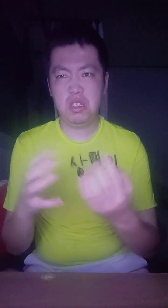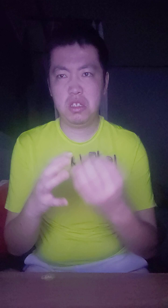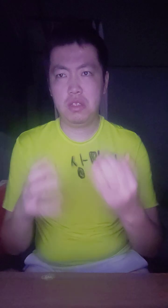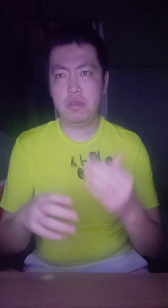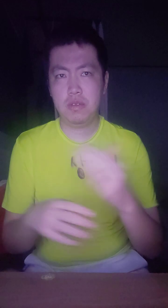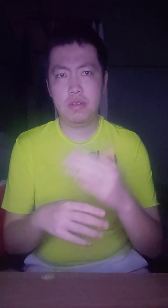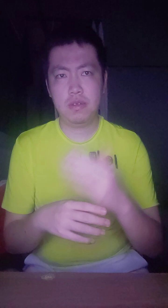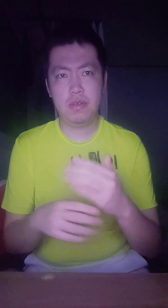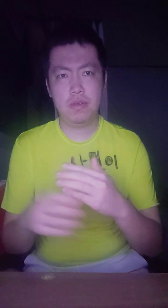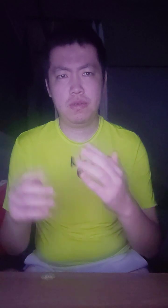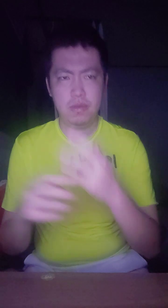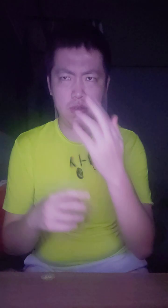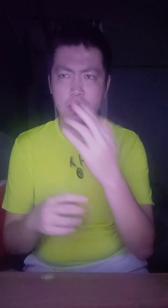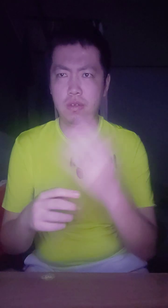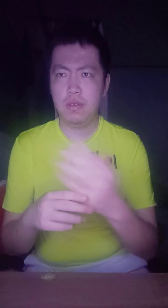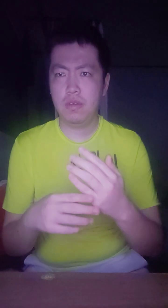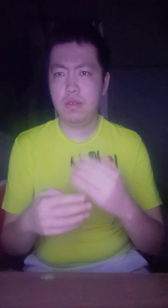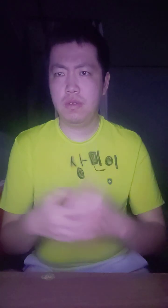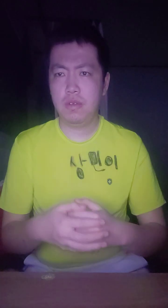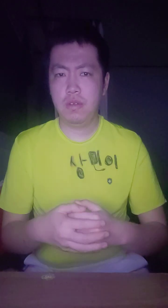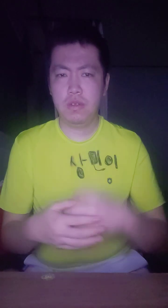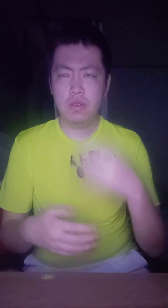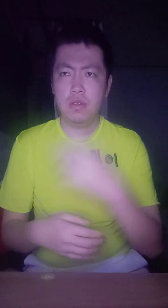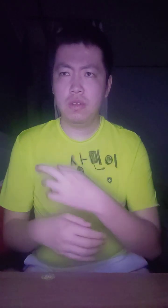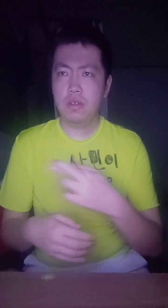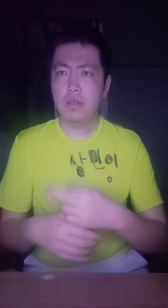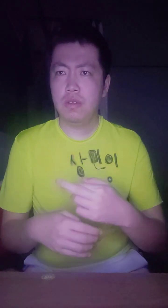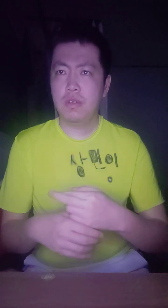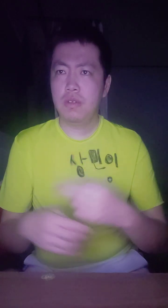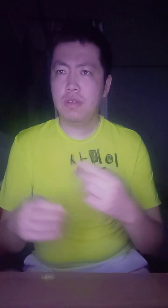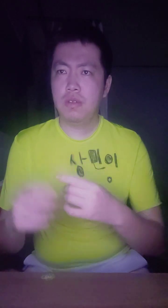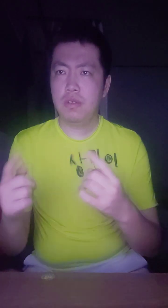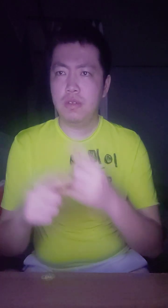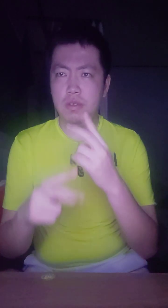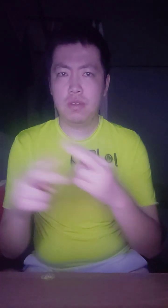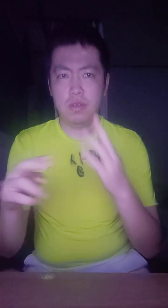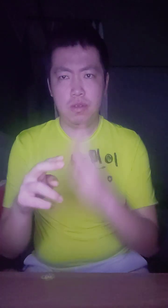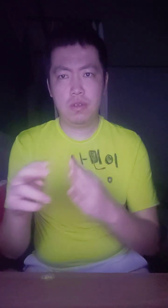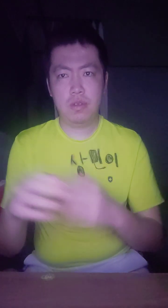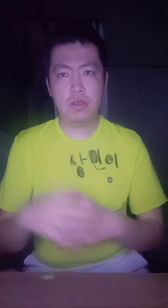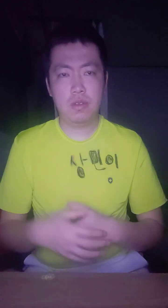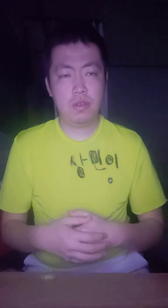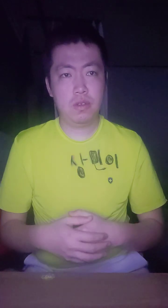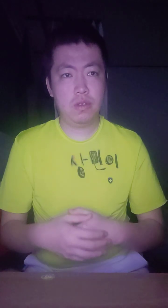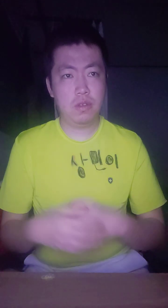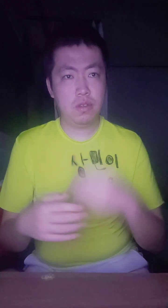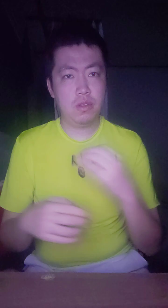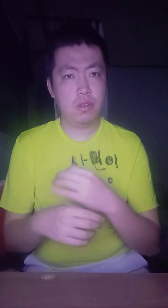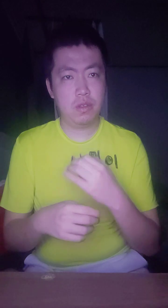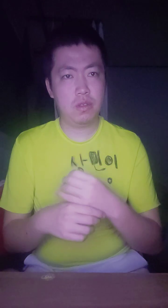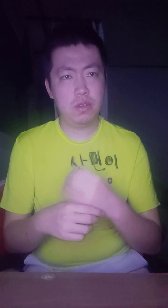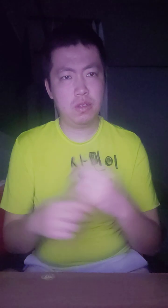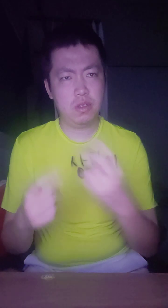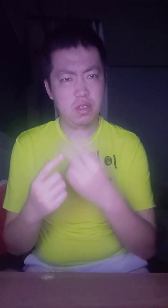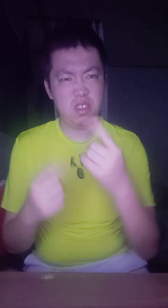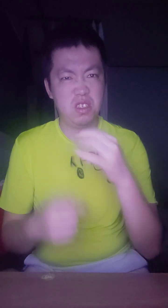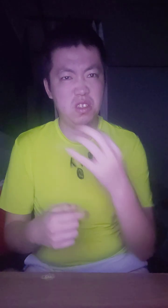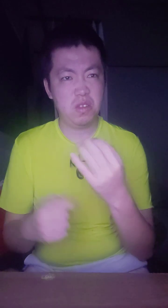때문에 고통받지 말자며 후배들에게 남긴 말로 글을 끝냈습니다. 얼마나 그 맺힌 응어리가